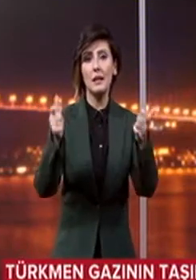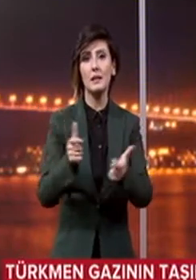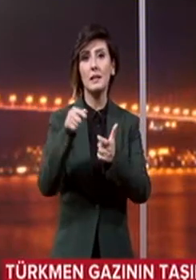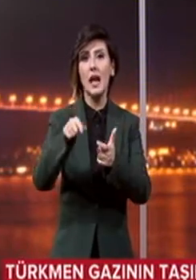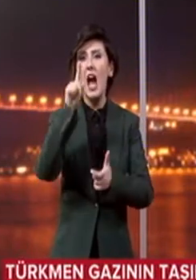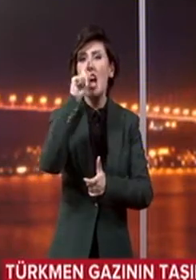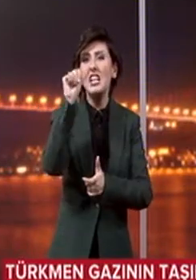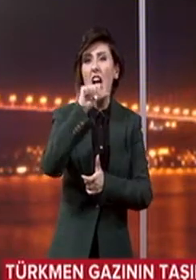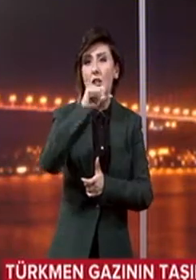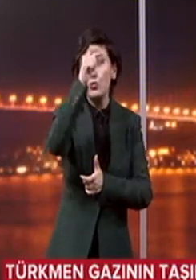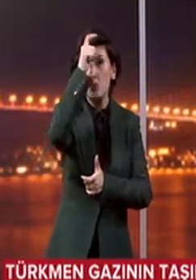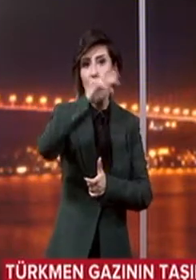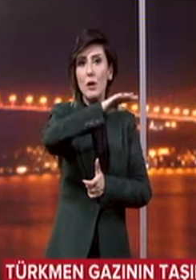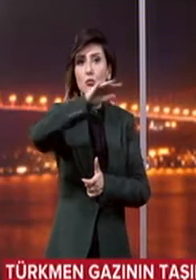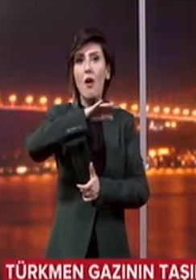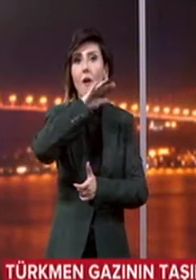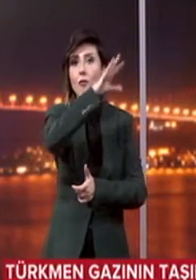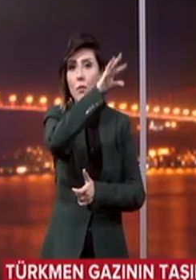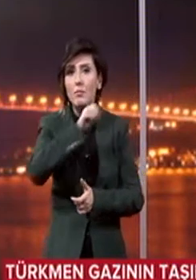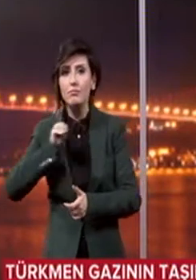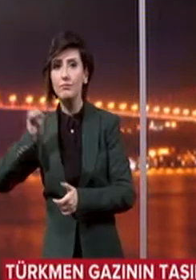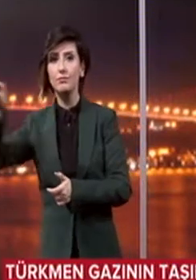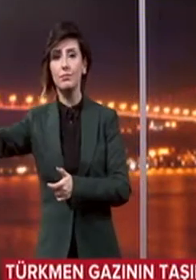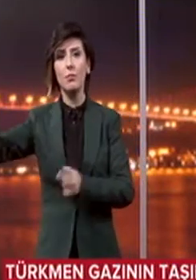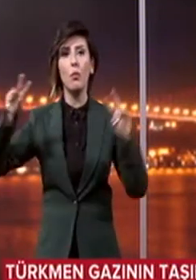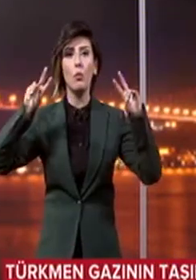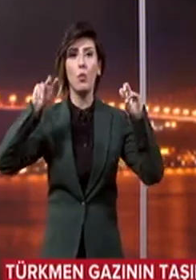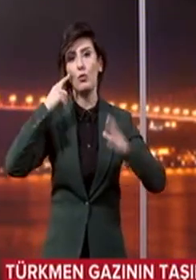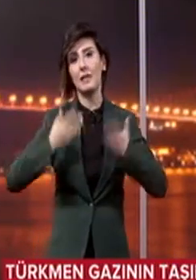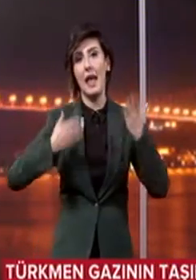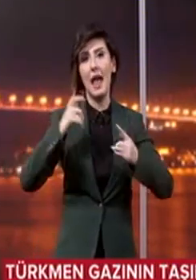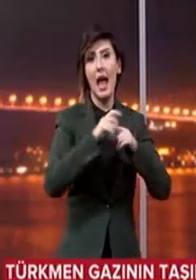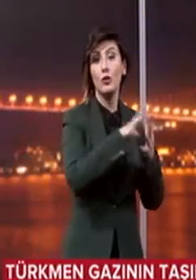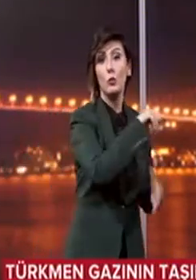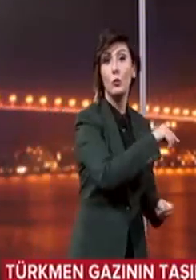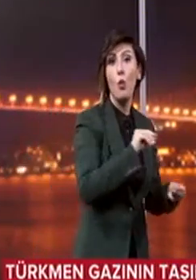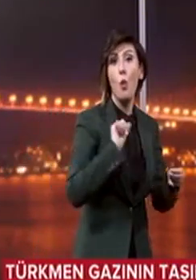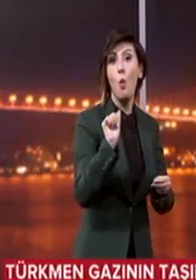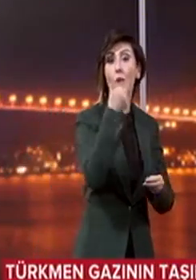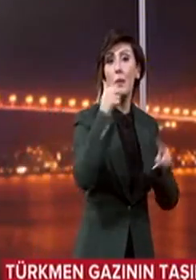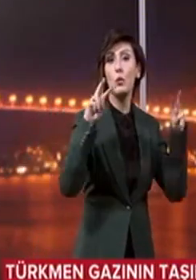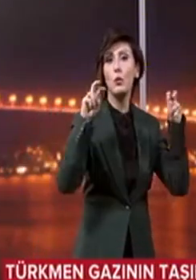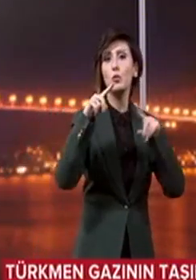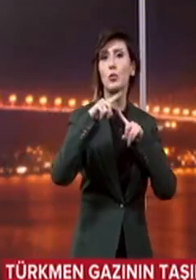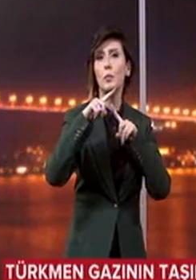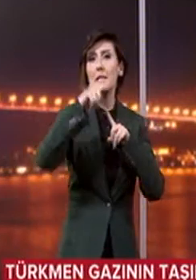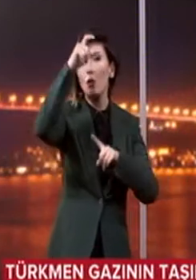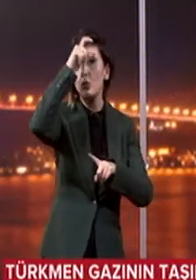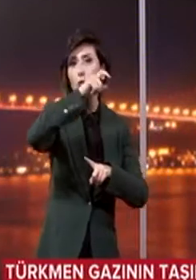gazının Türkiye üzerinden Avrupa'ya taşınması konusunu değerlendiren Erdoğan, bu kritik konuda Türkmenistan'la Türkiye'nin vizyonlarının